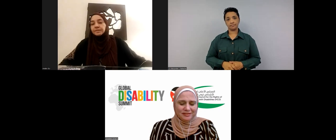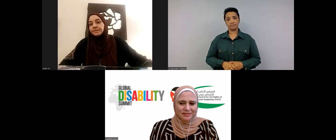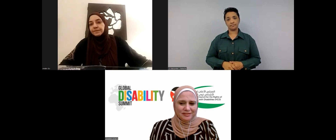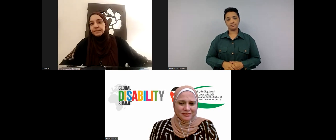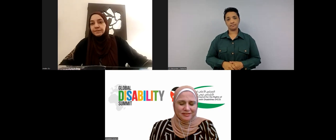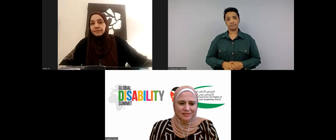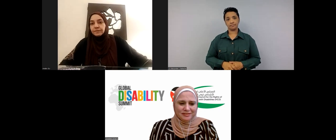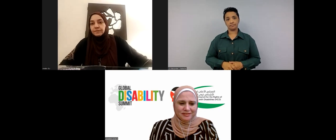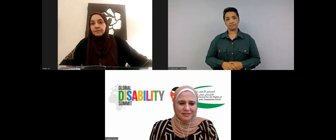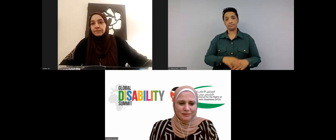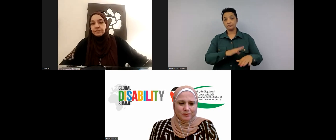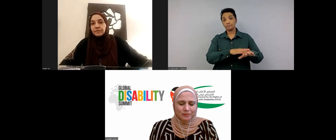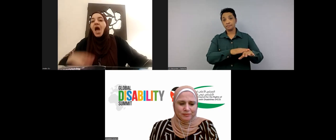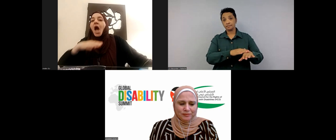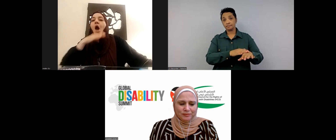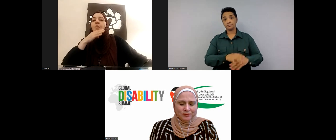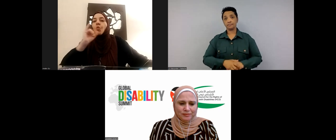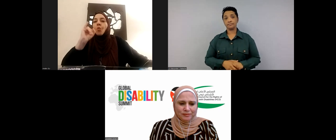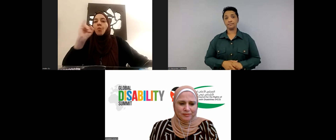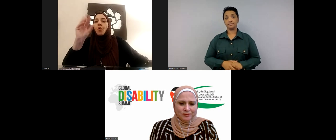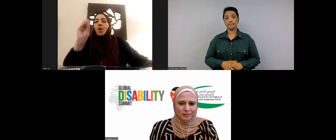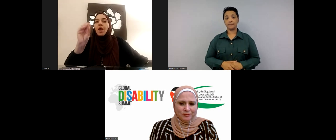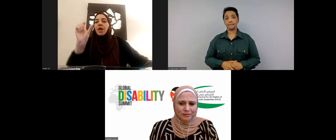السيد مهند.